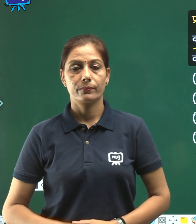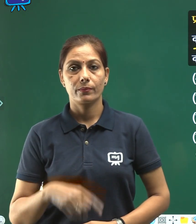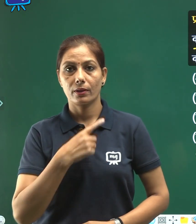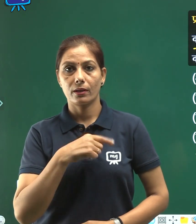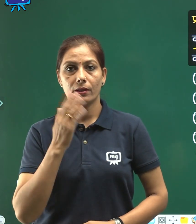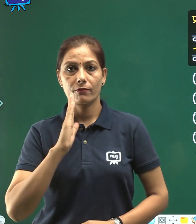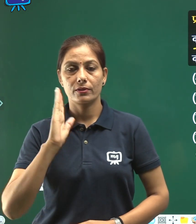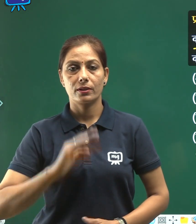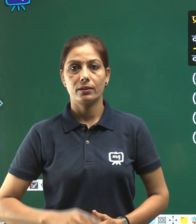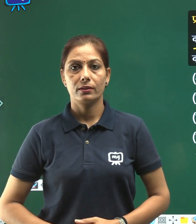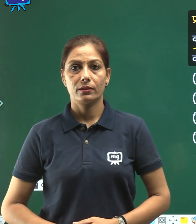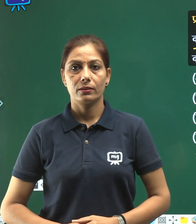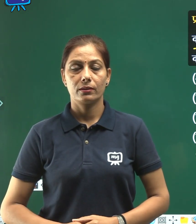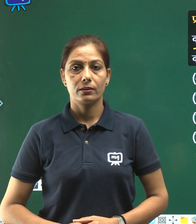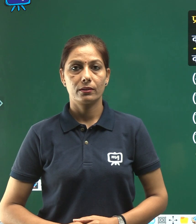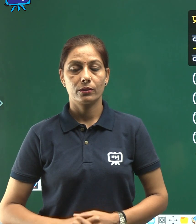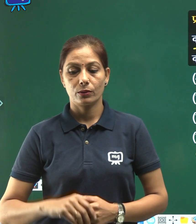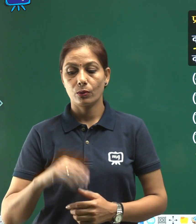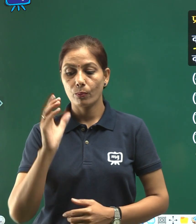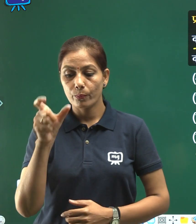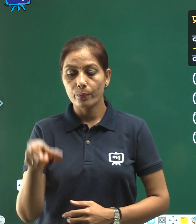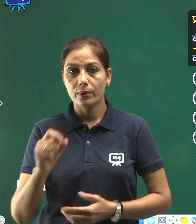यह कविता कुंवर नारायण के